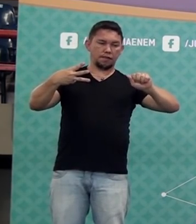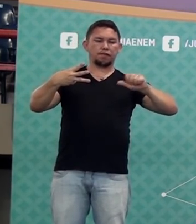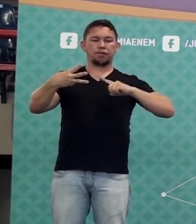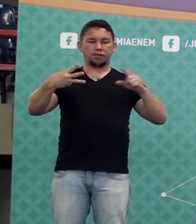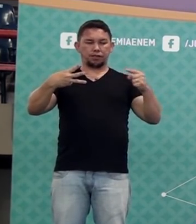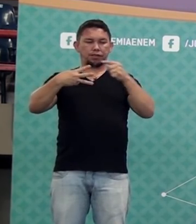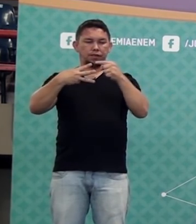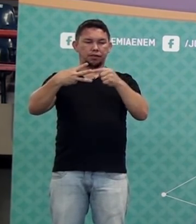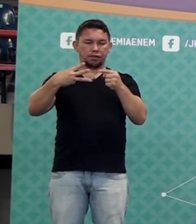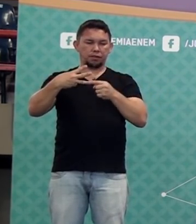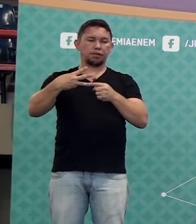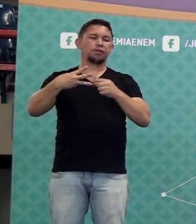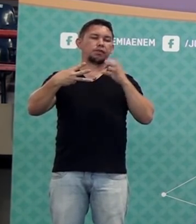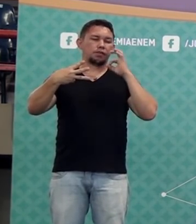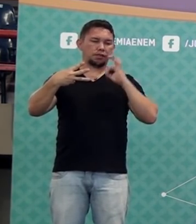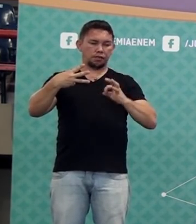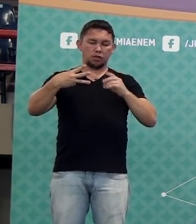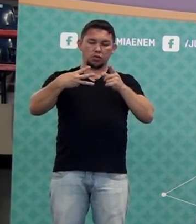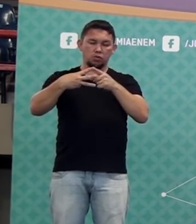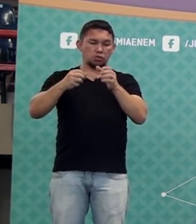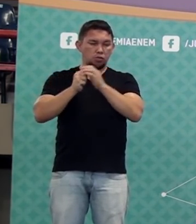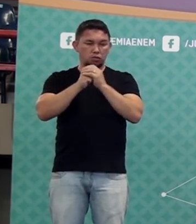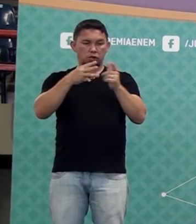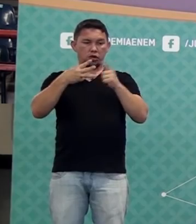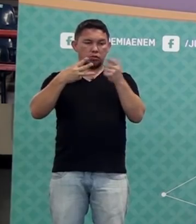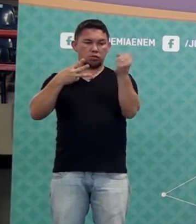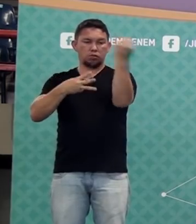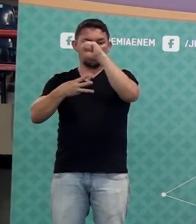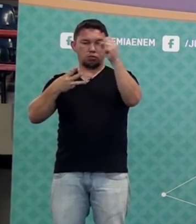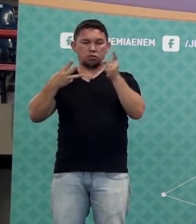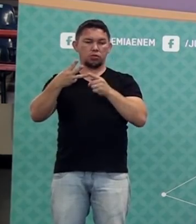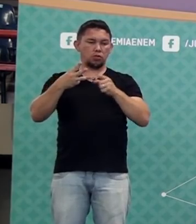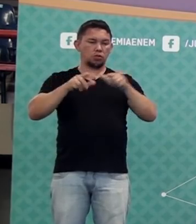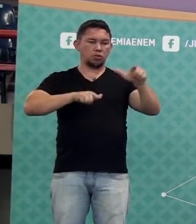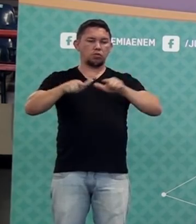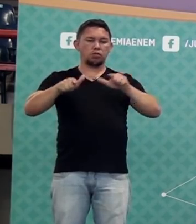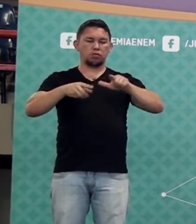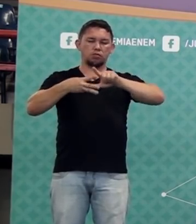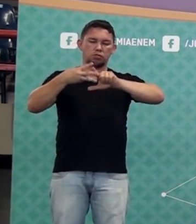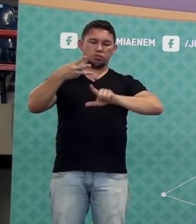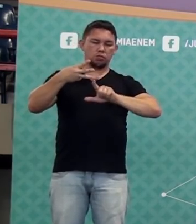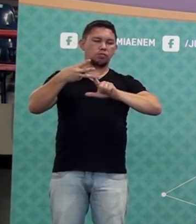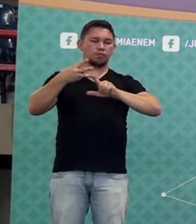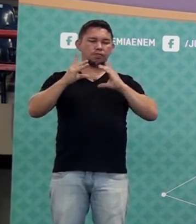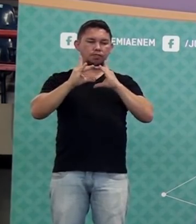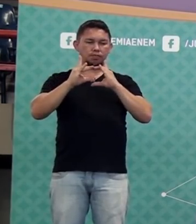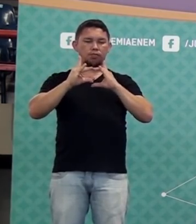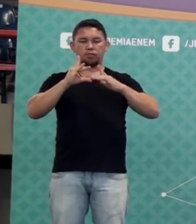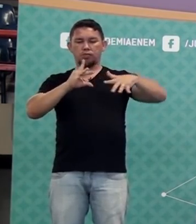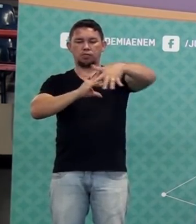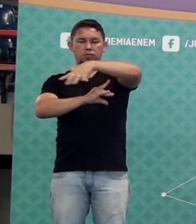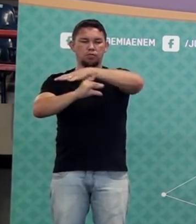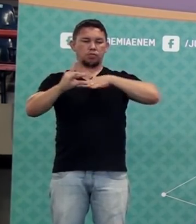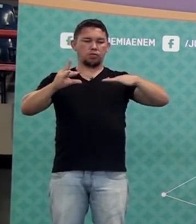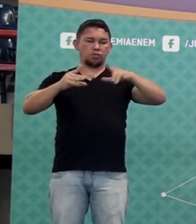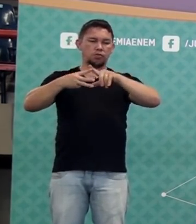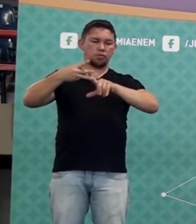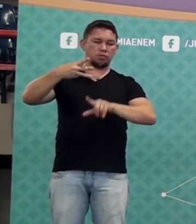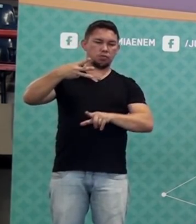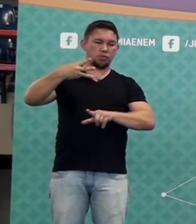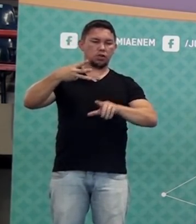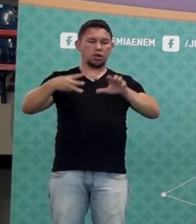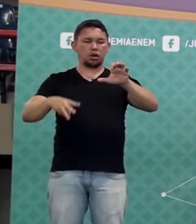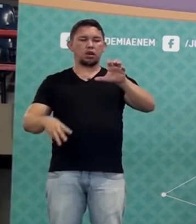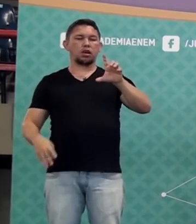alternativa correta? Uns rezam, outros combatem e outros trabalham. A sociedade feudal era uma sociedade estamental.